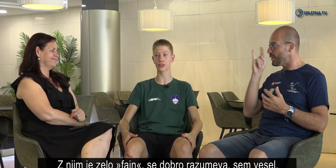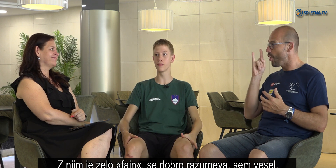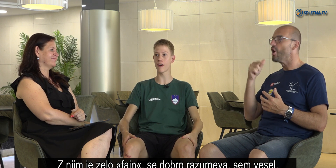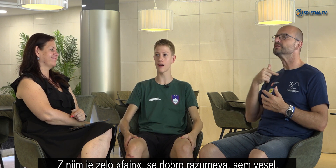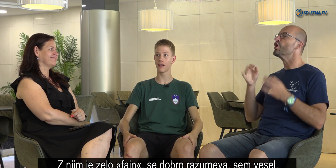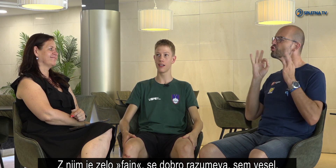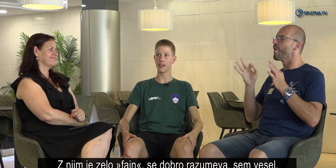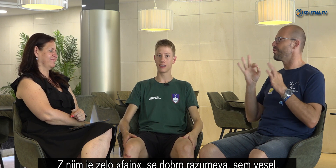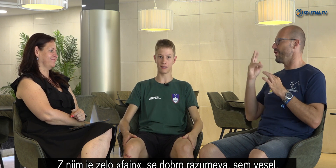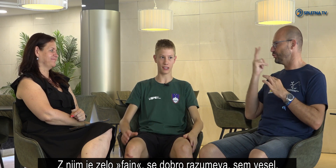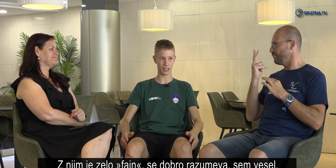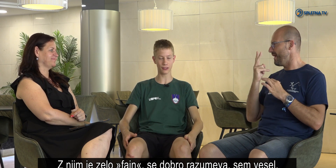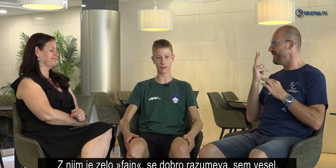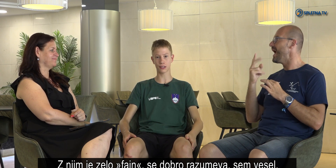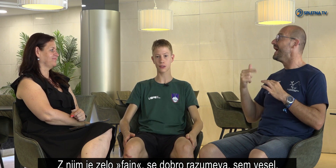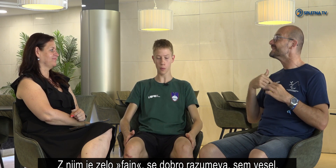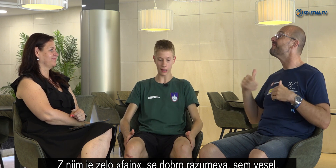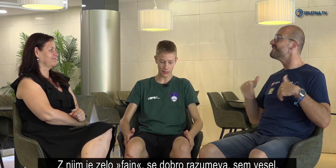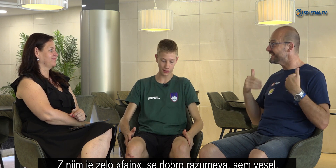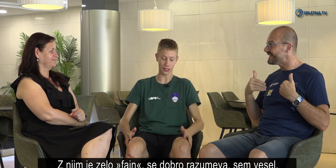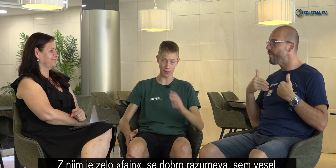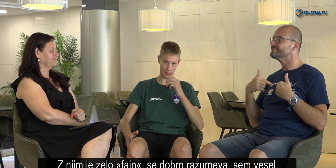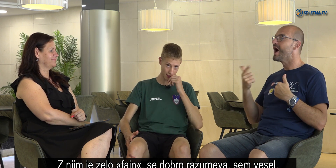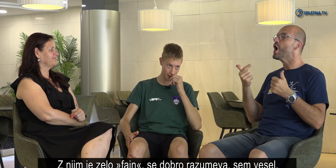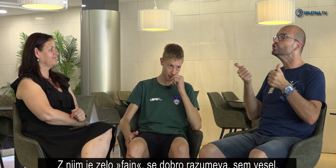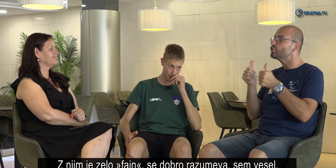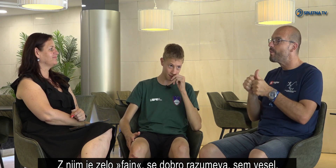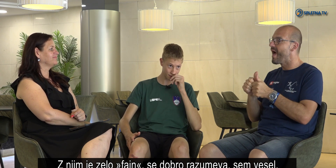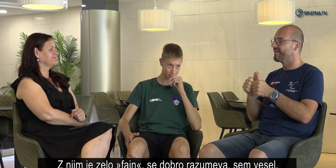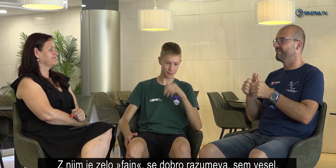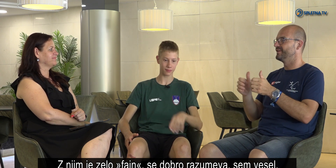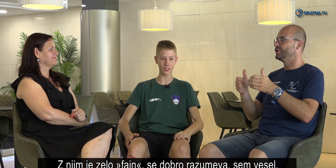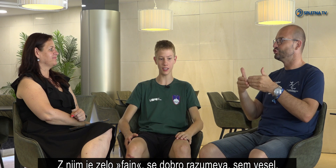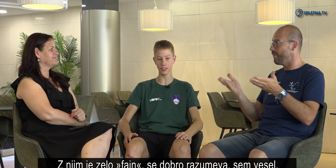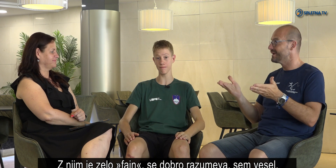dobro razumeva, sem vesel, da smo skupaj in da smo prijatelja.